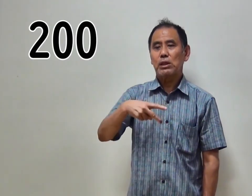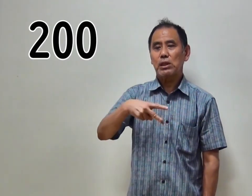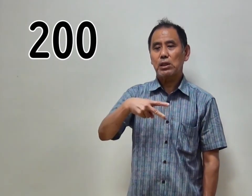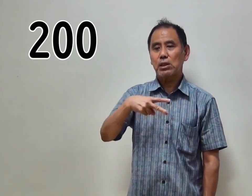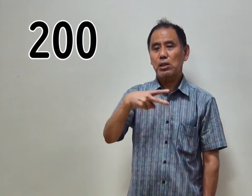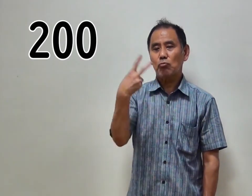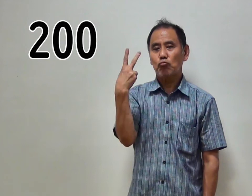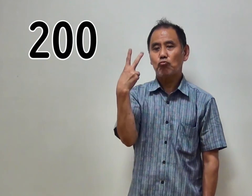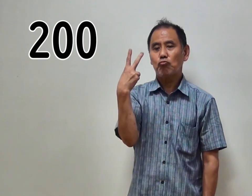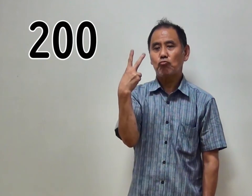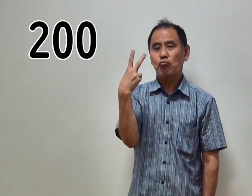100、200、